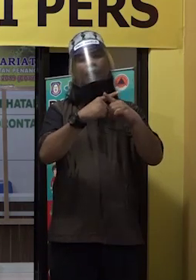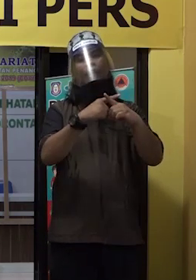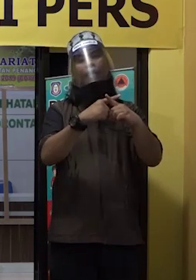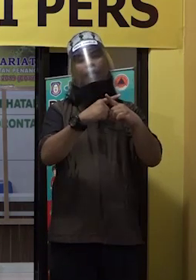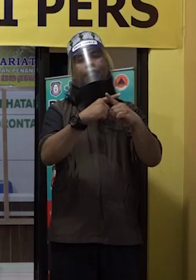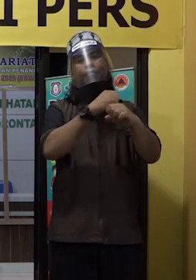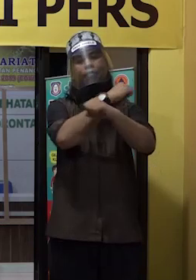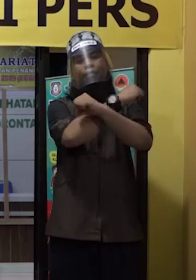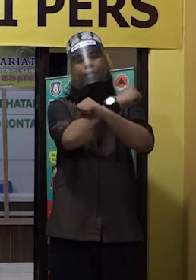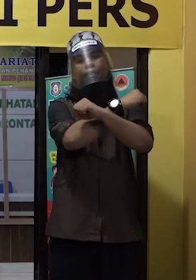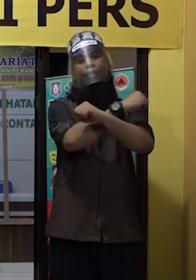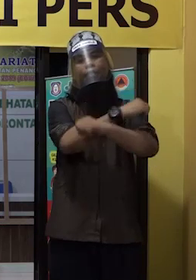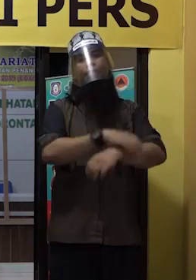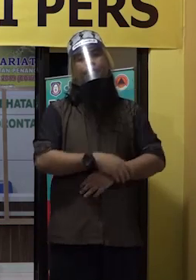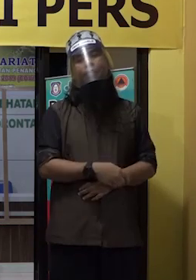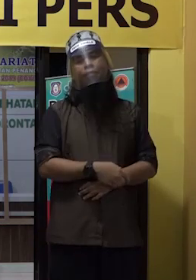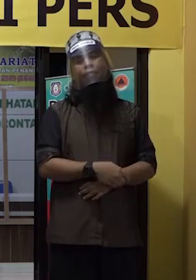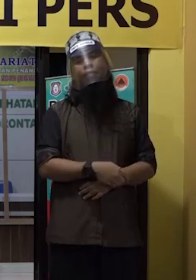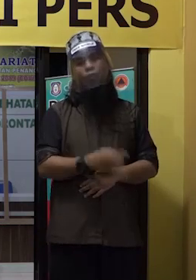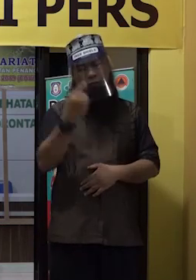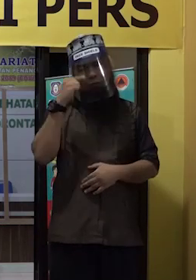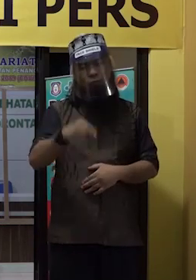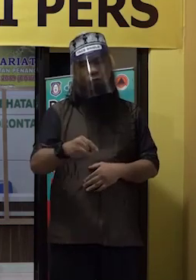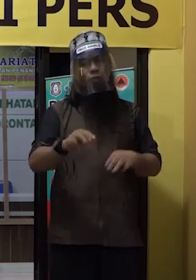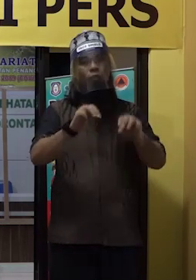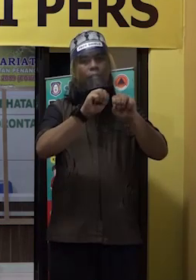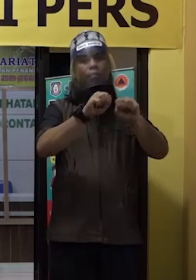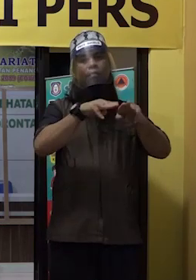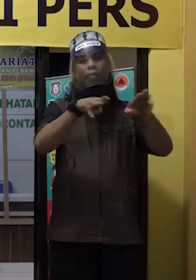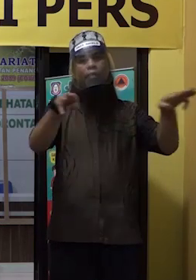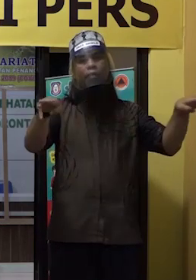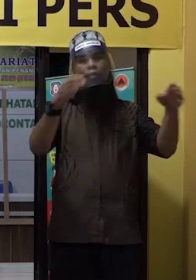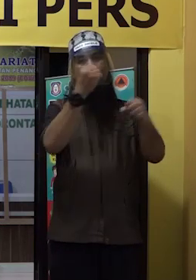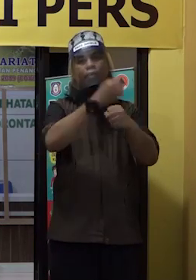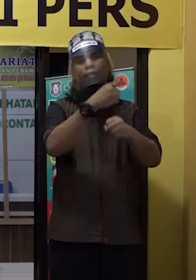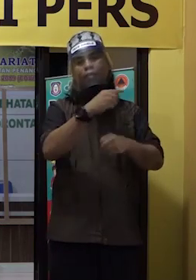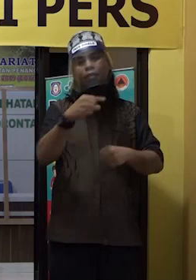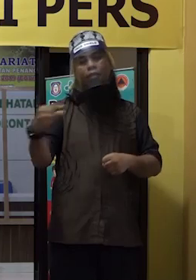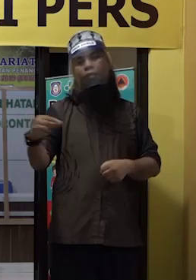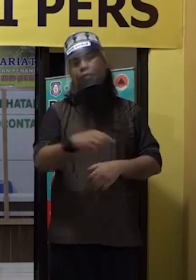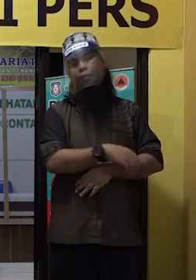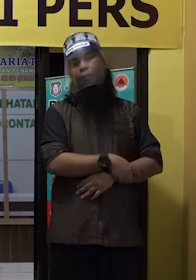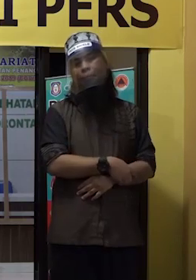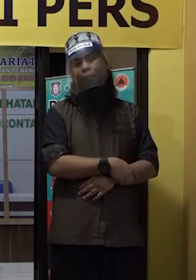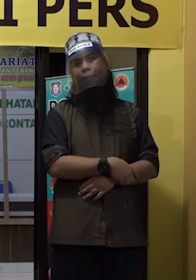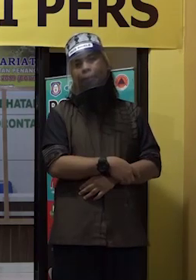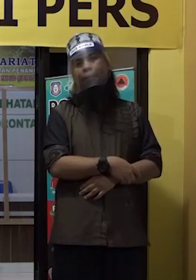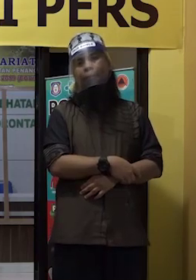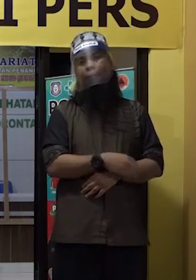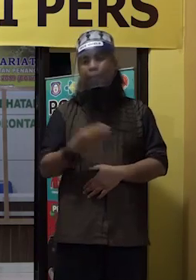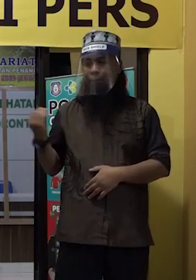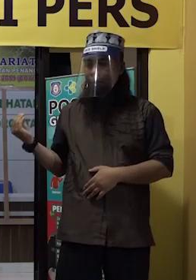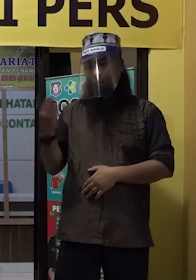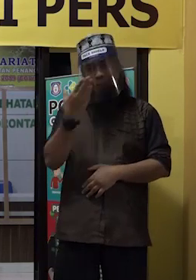kita terapkan, sama seperti halnya ketika petugas kesehatan melakukan perawatan terhadap pasien